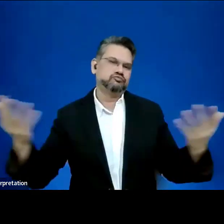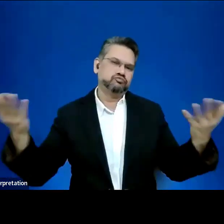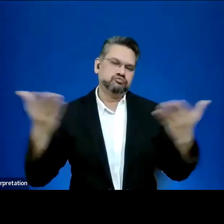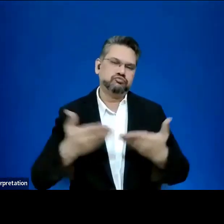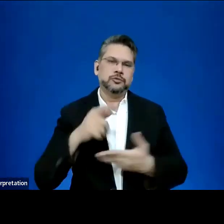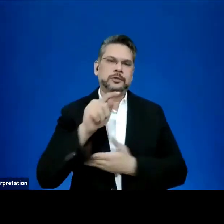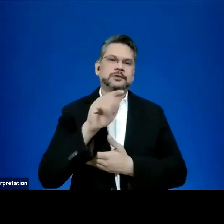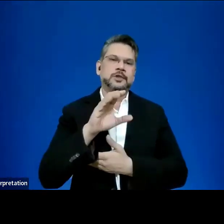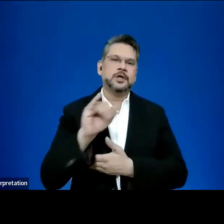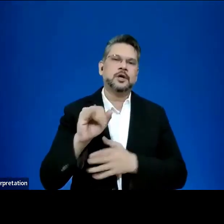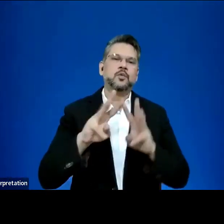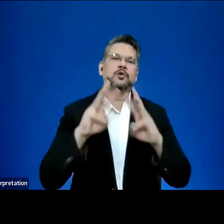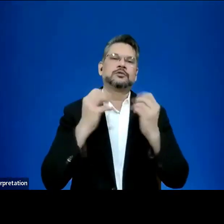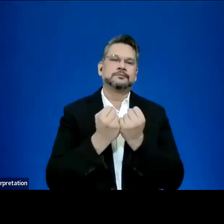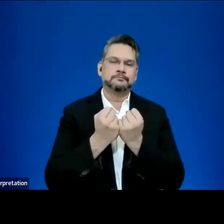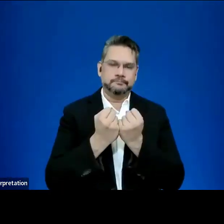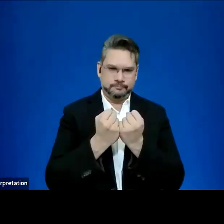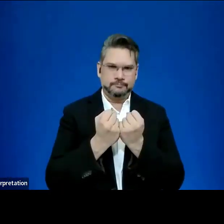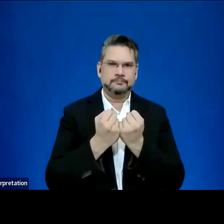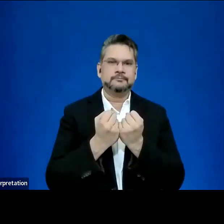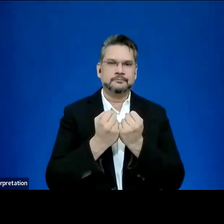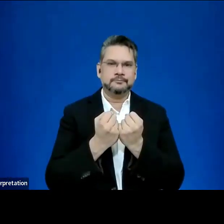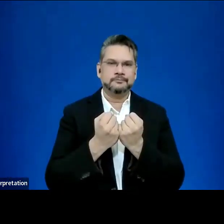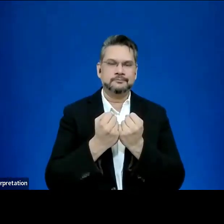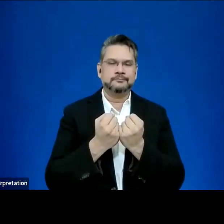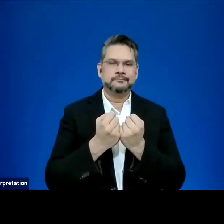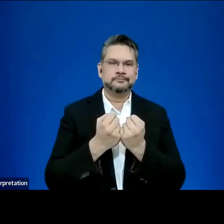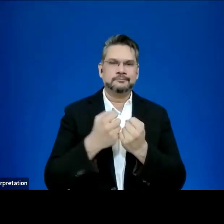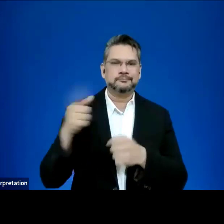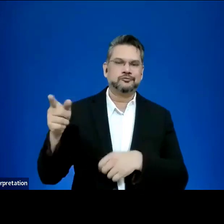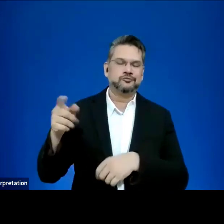而且呢，我是 Comi 的，